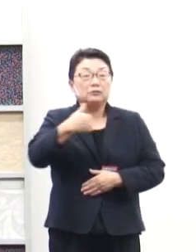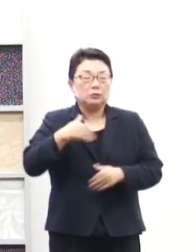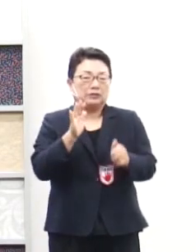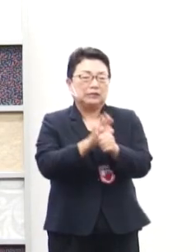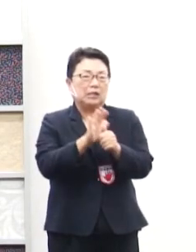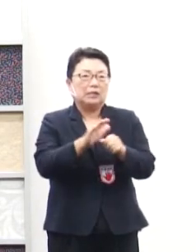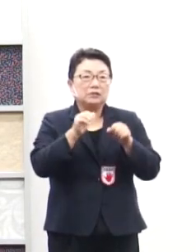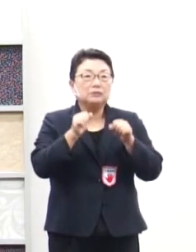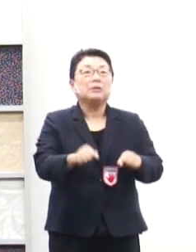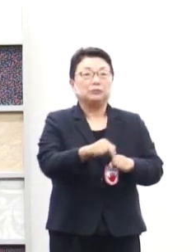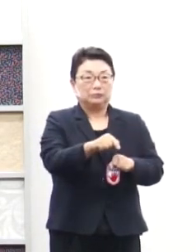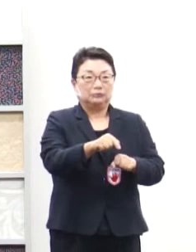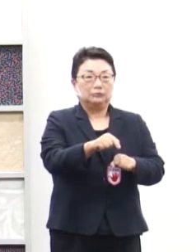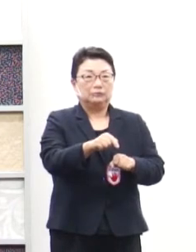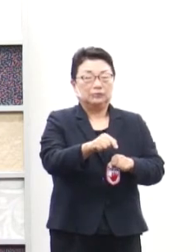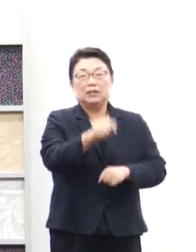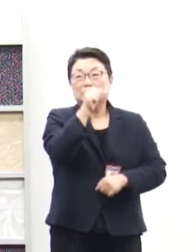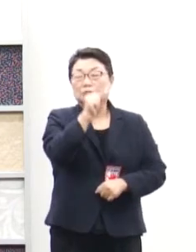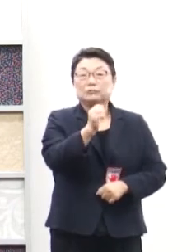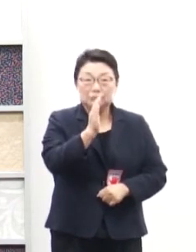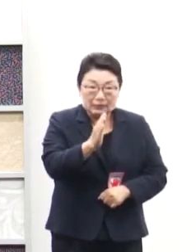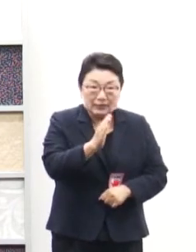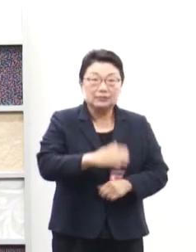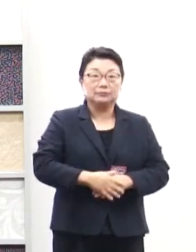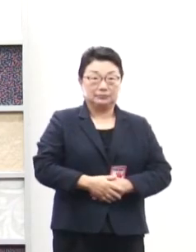ので、どうぞよろしくお願いいたします。